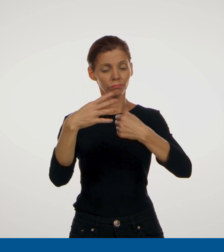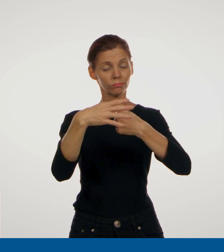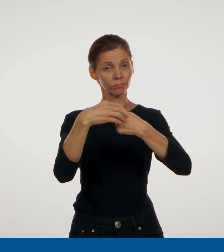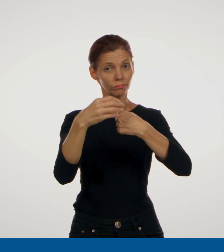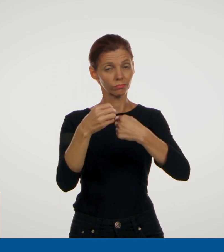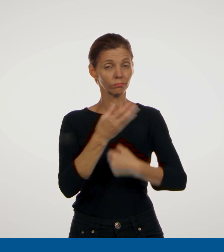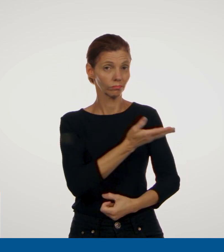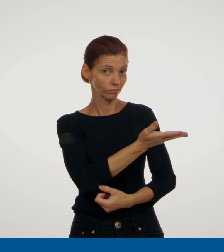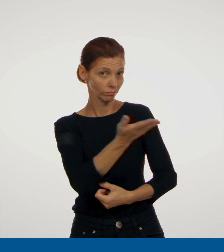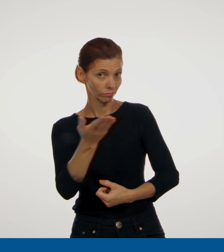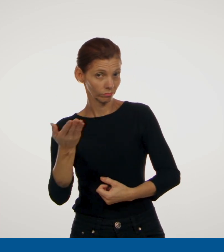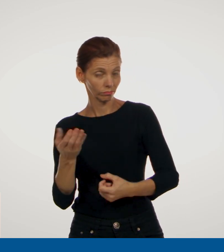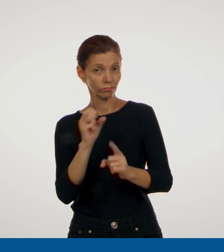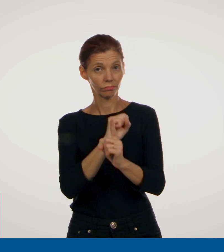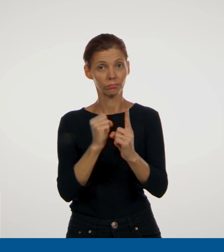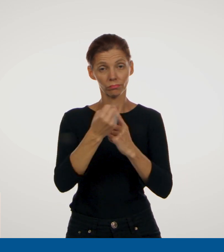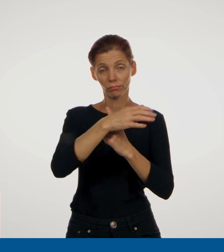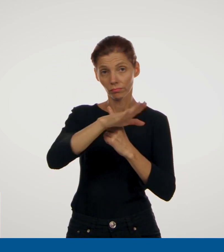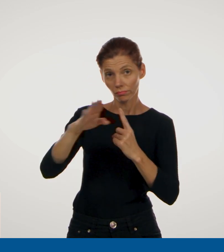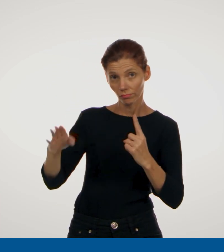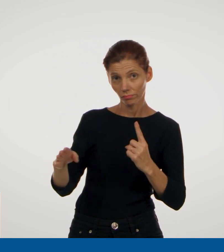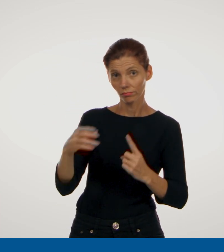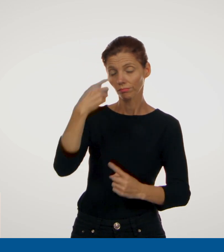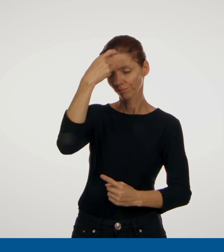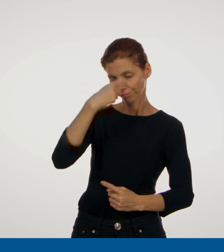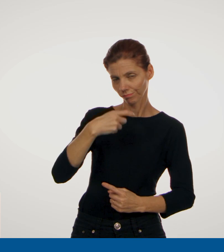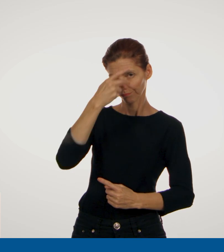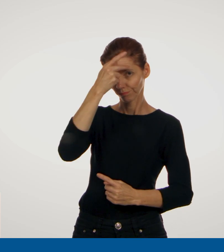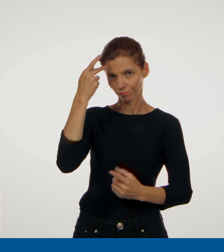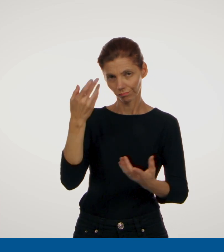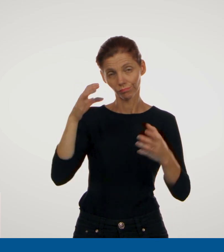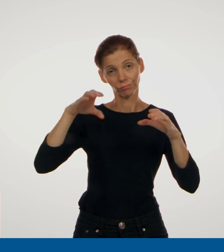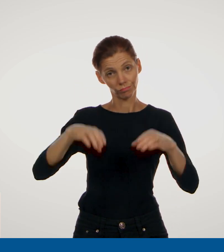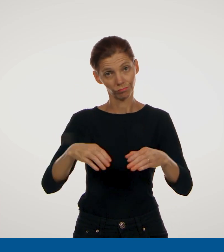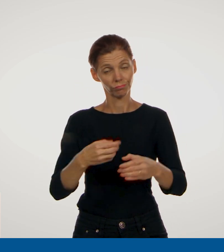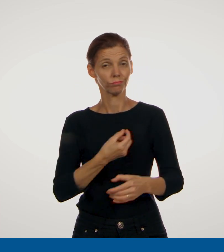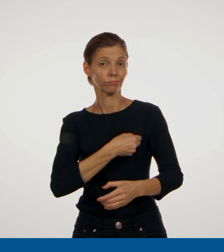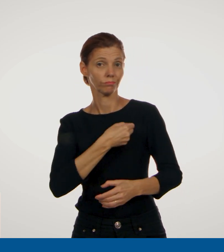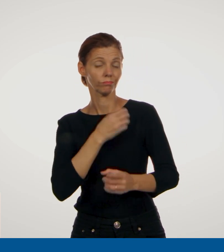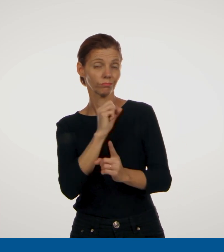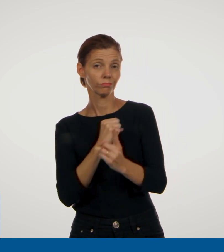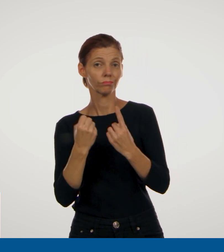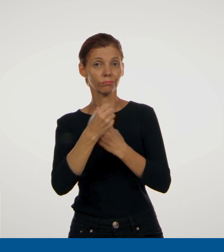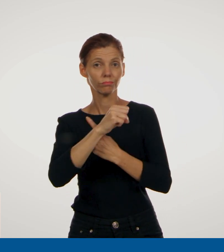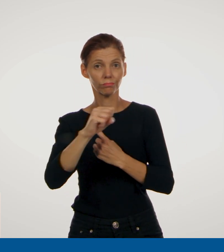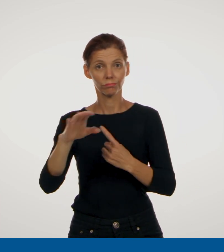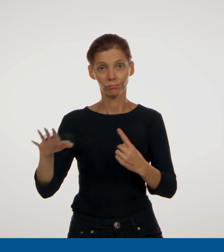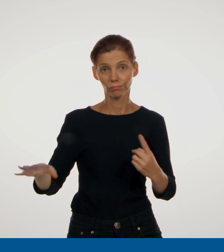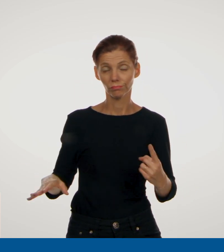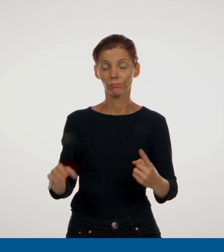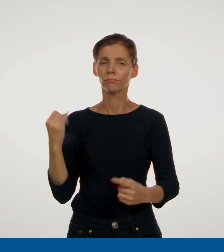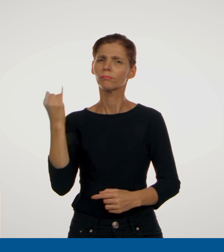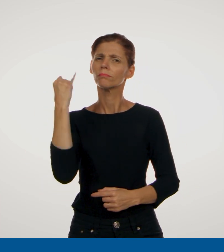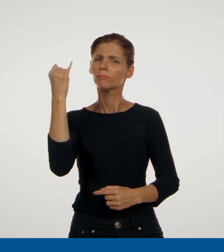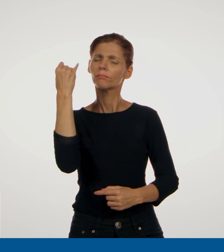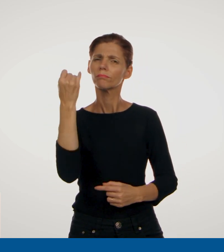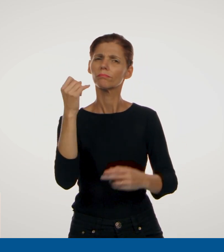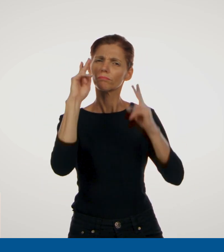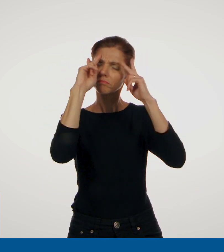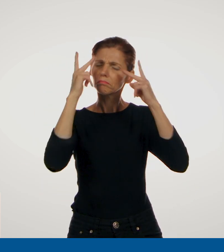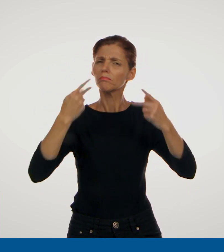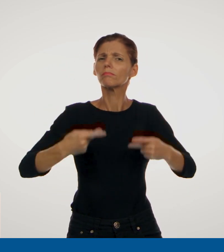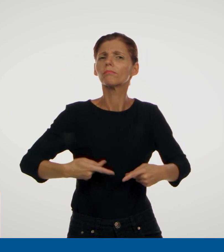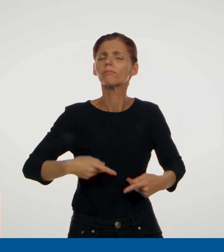entre o conhecimento do meio, da sociedade com o indivíduo. Assim, a vida social é tão importante para os seres